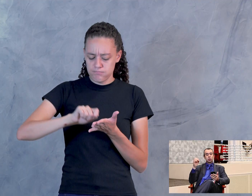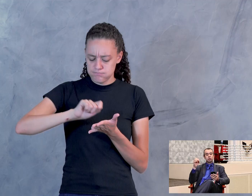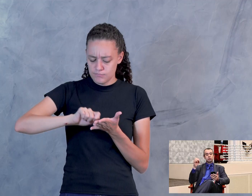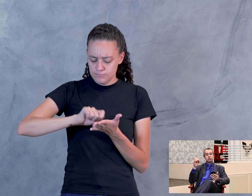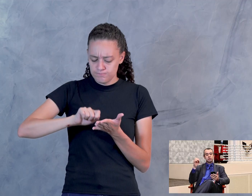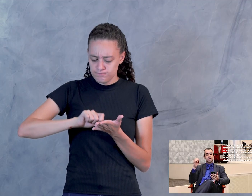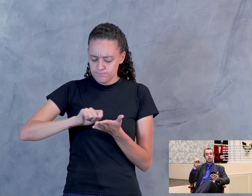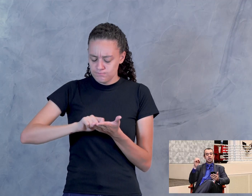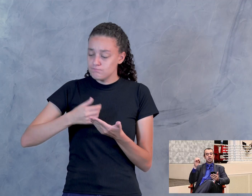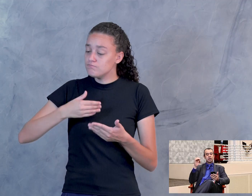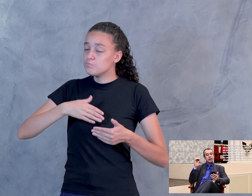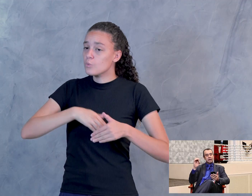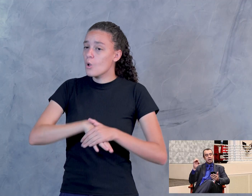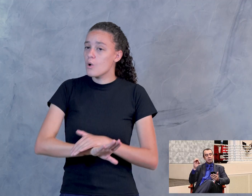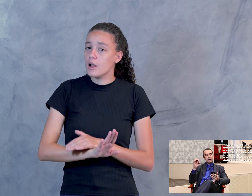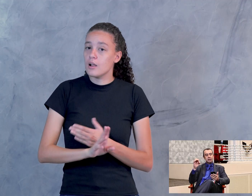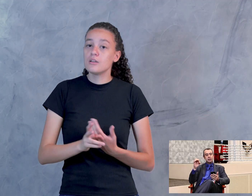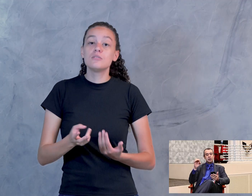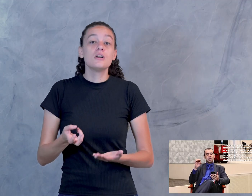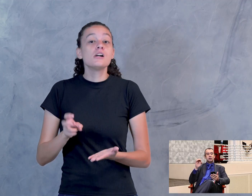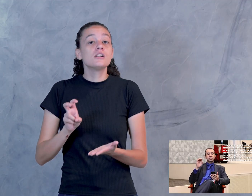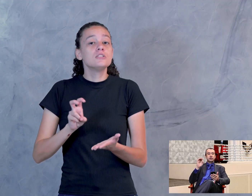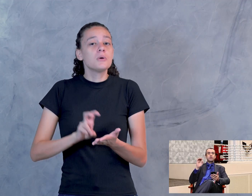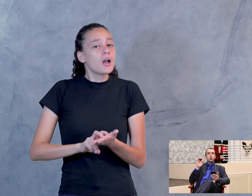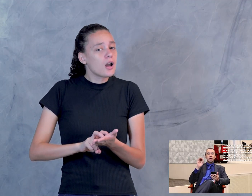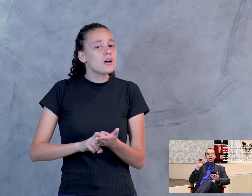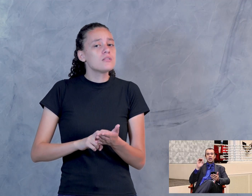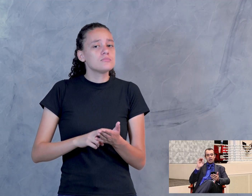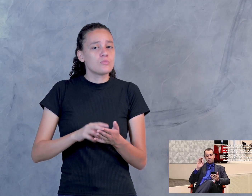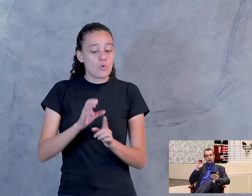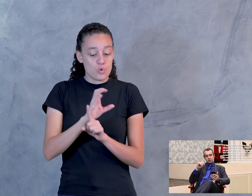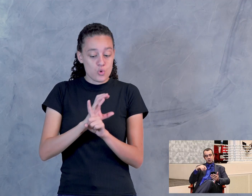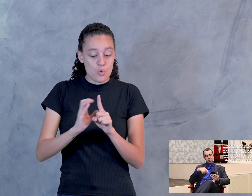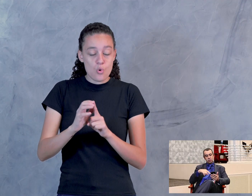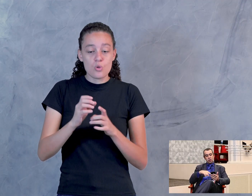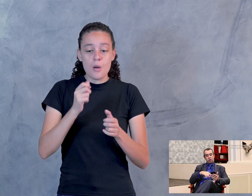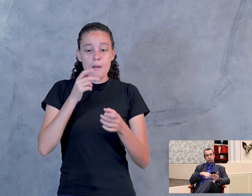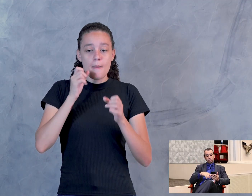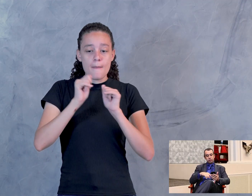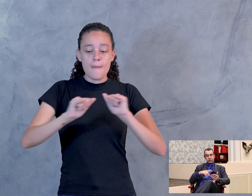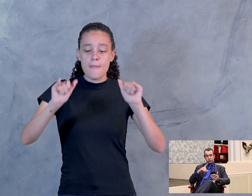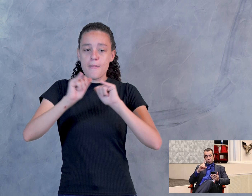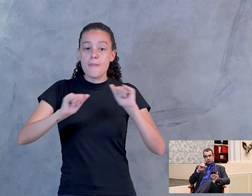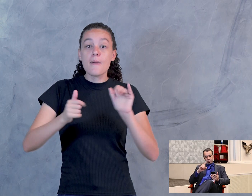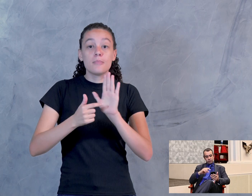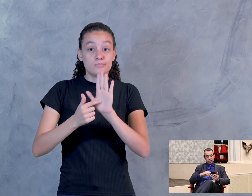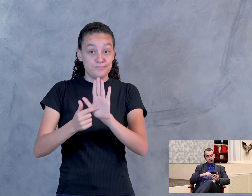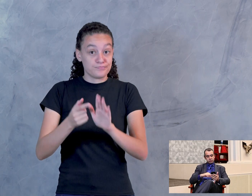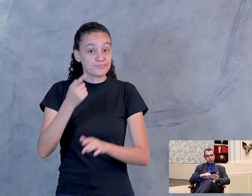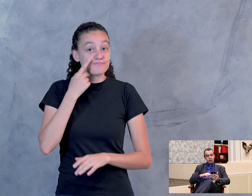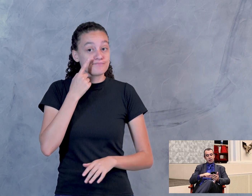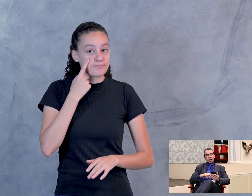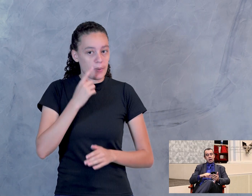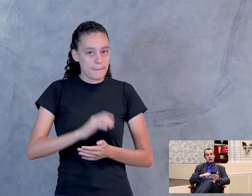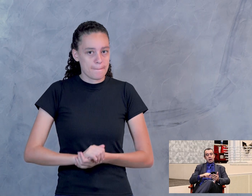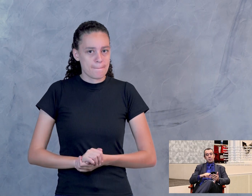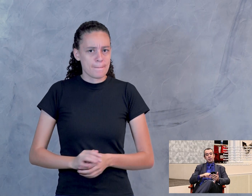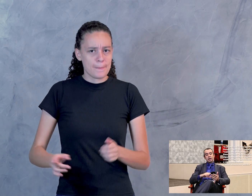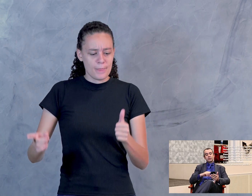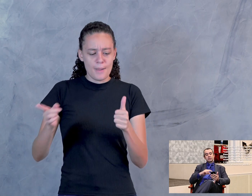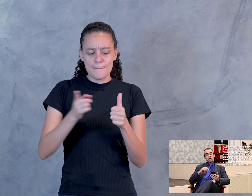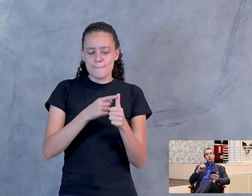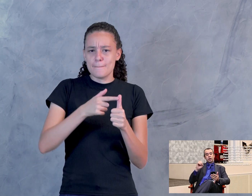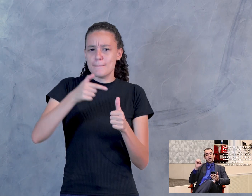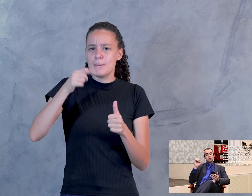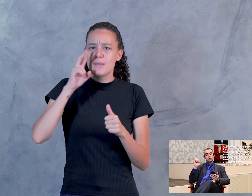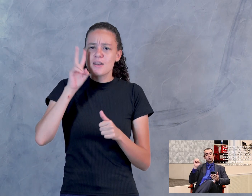anotei todos e naquela manhã divulguei a revelação do Senhor. Então vamos. A